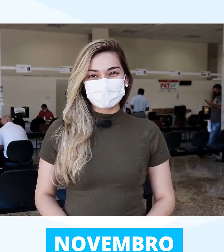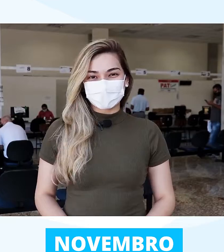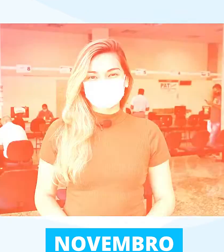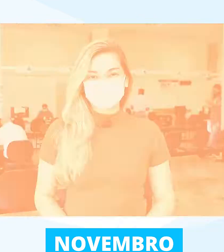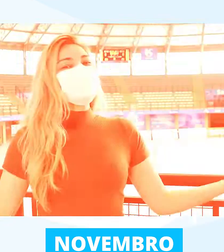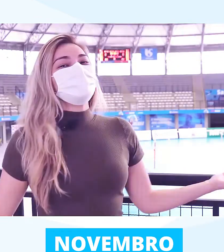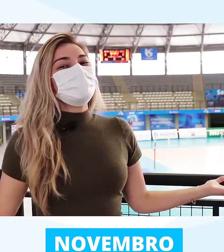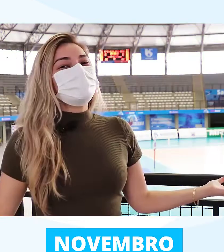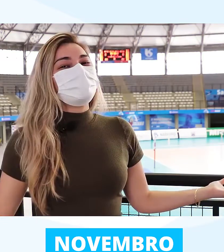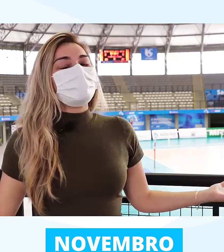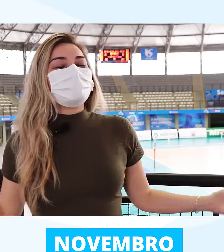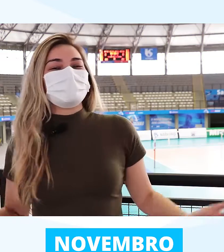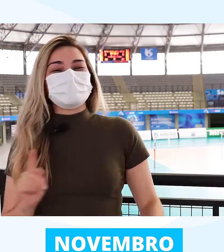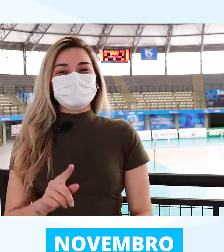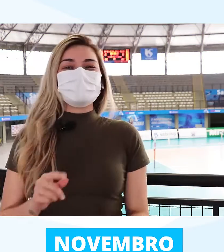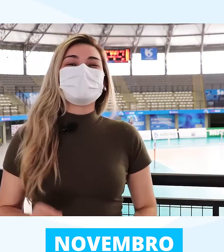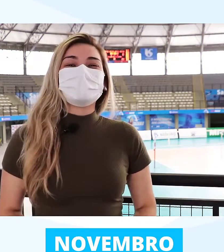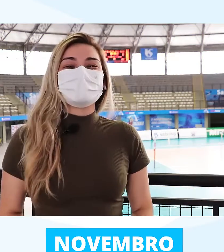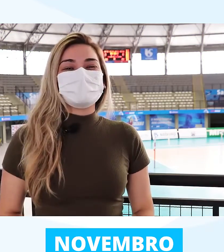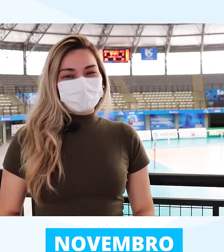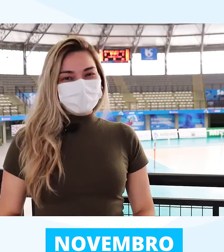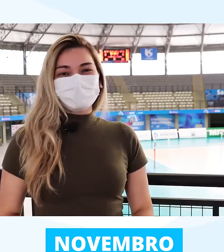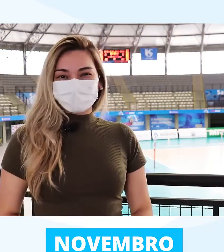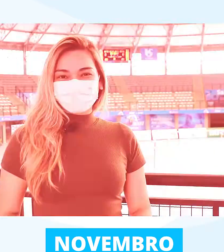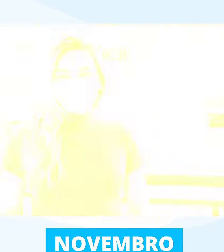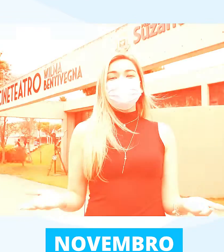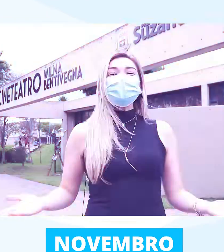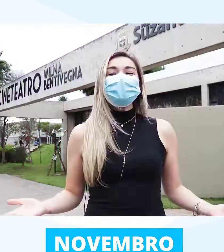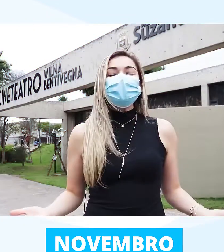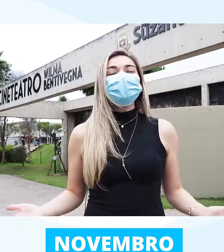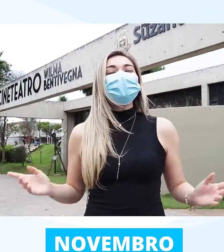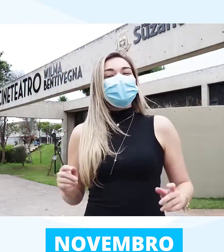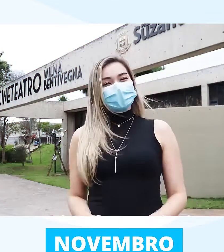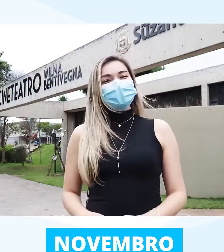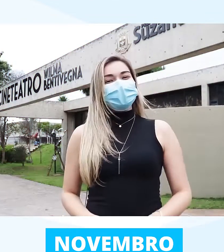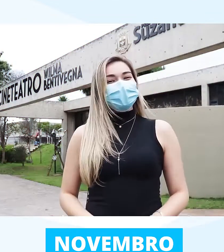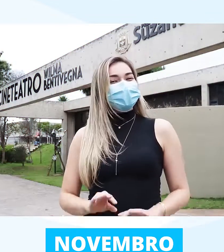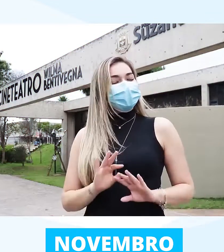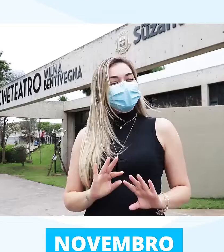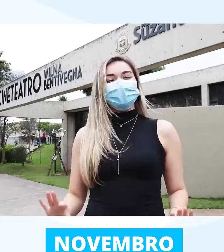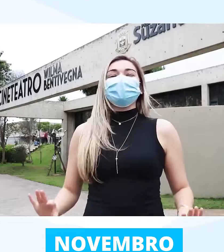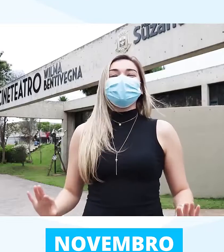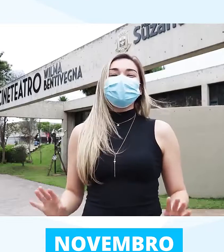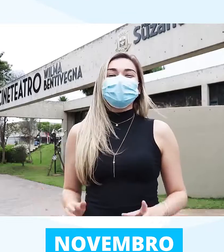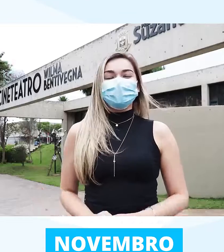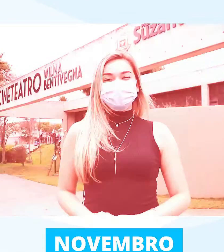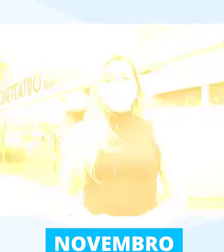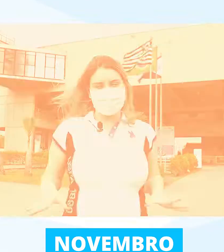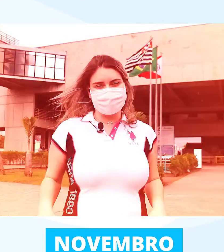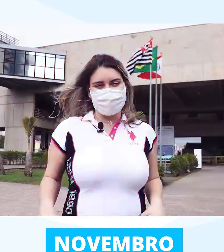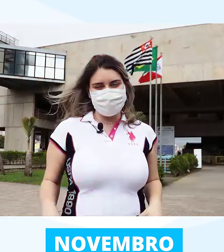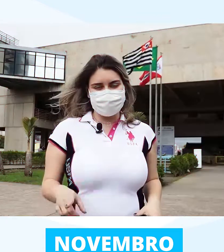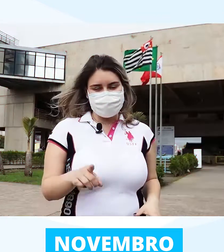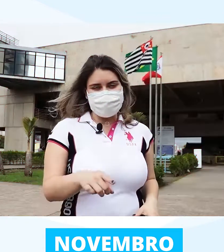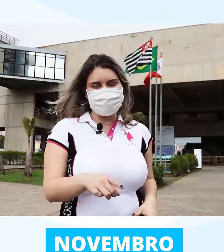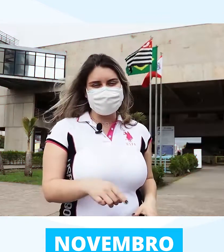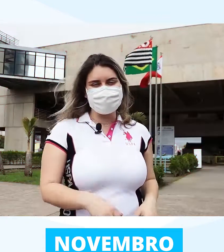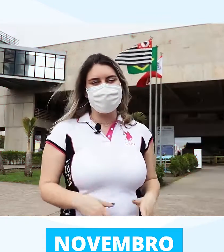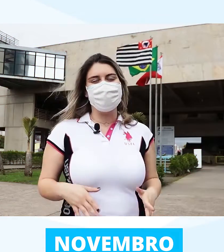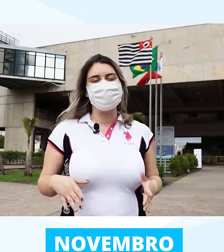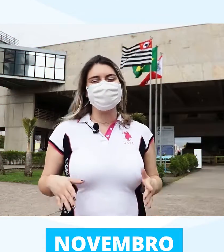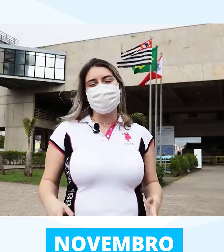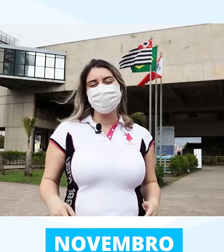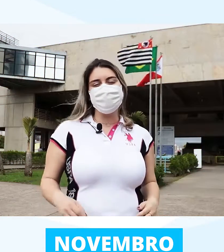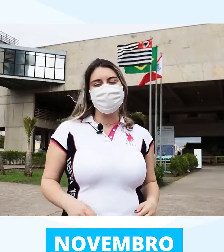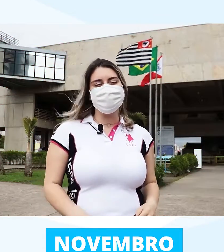sua oportunidade. Suzano é palco da Superliga C de vôlei. Programação do Cineteatro para toda a família. Contagem